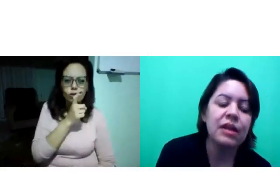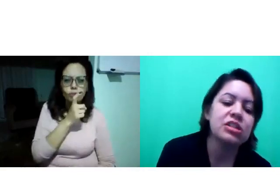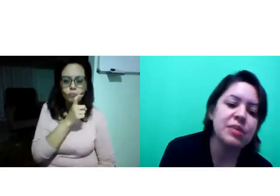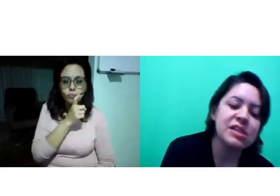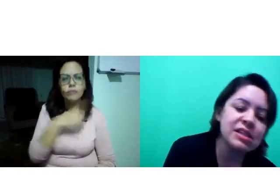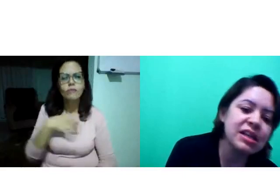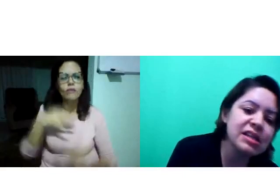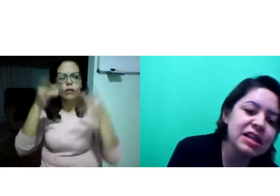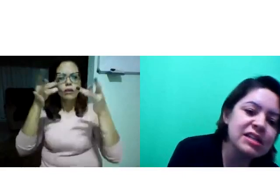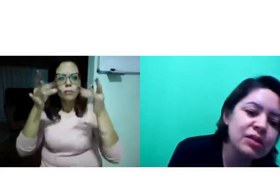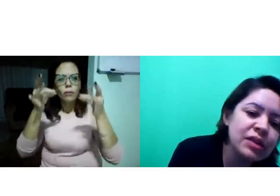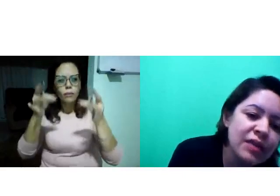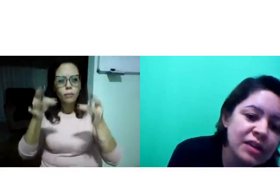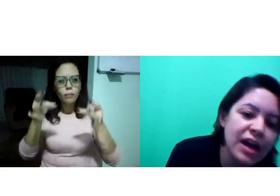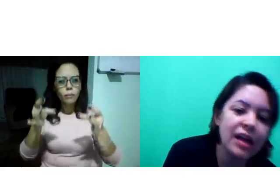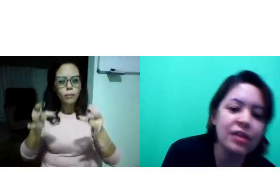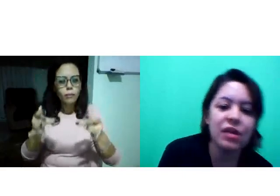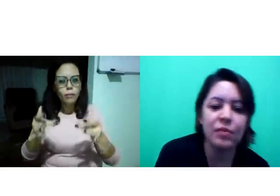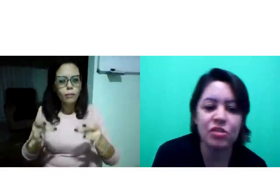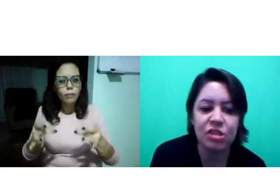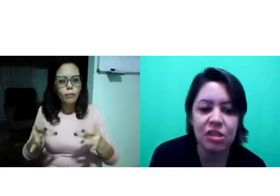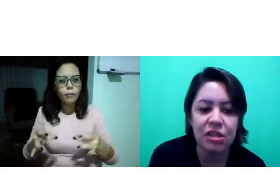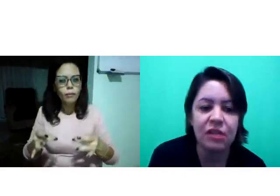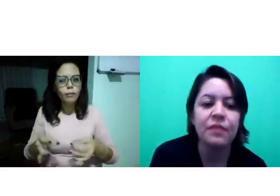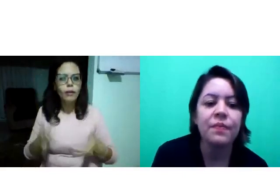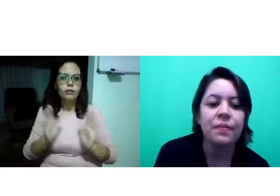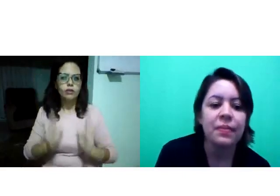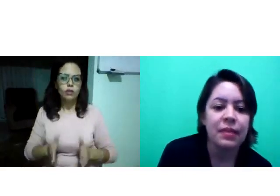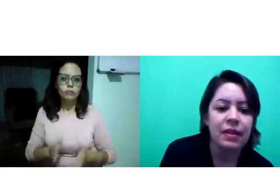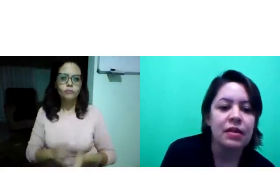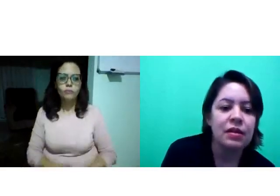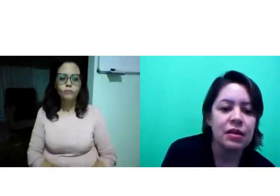a gente precisa ter esclarecido o que é verdade e que é mentira.